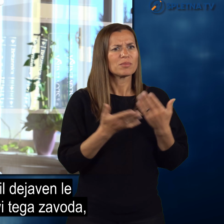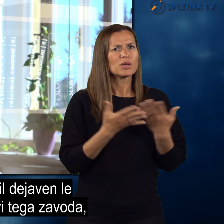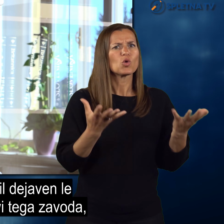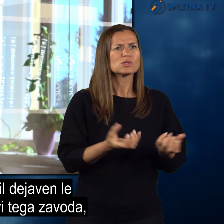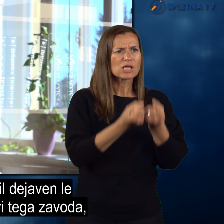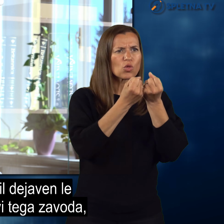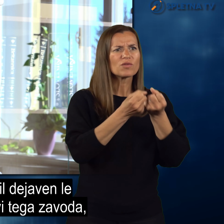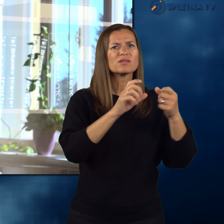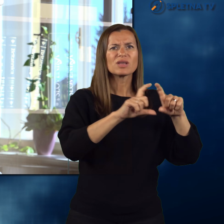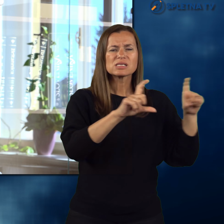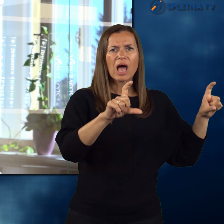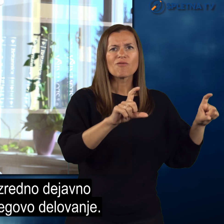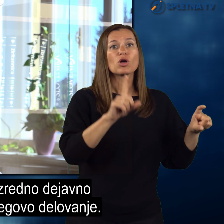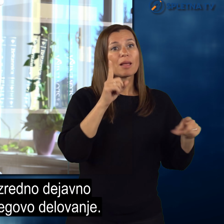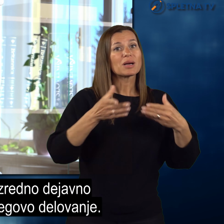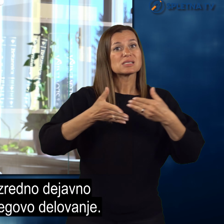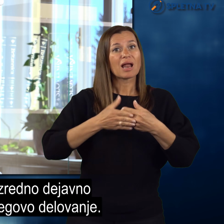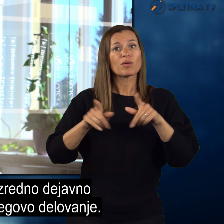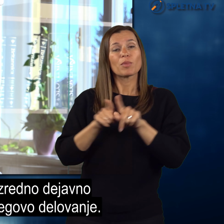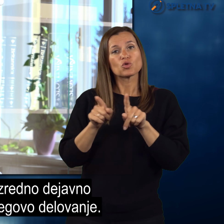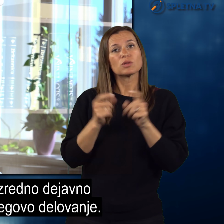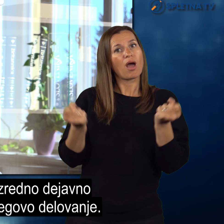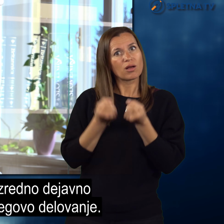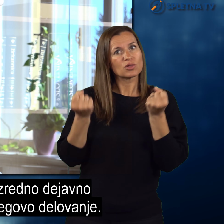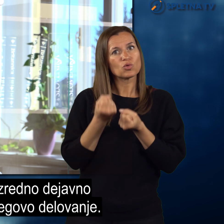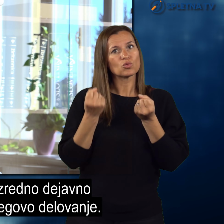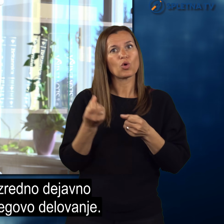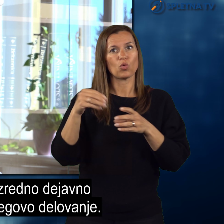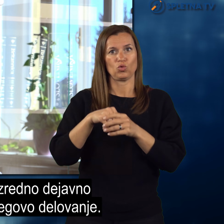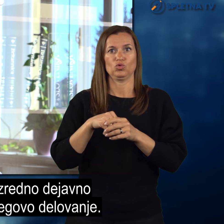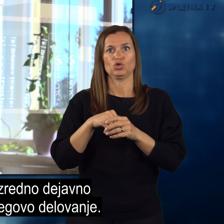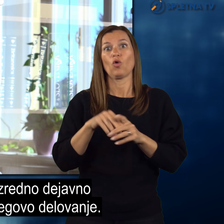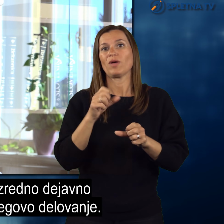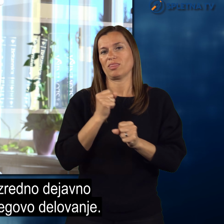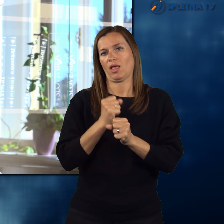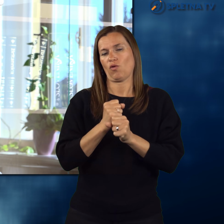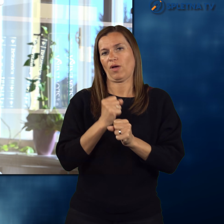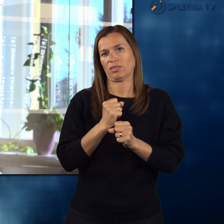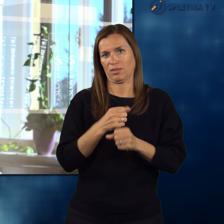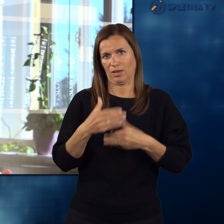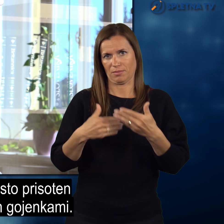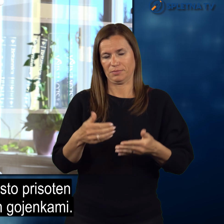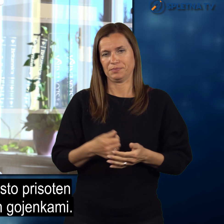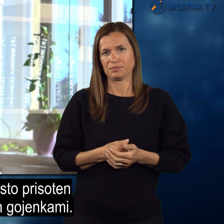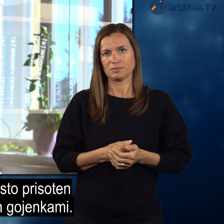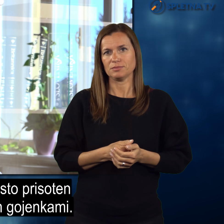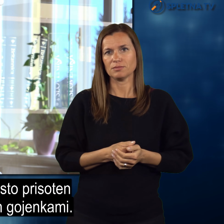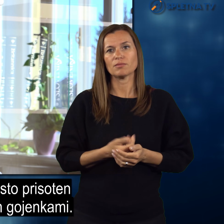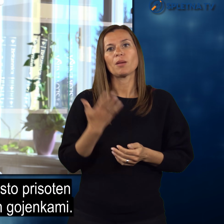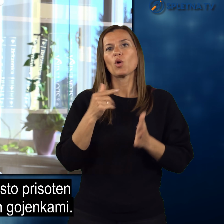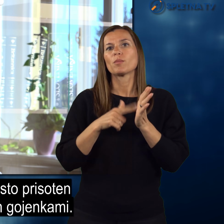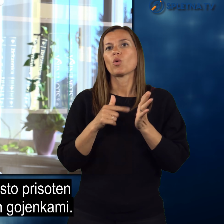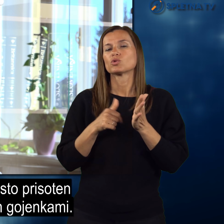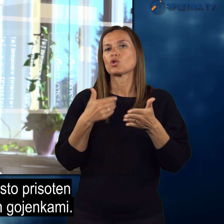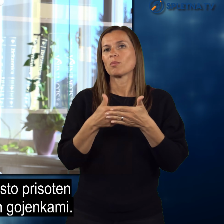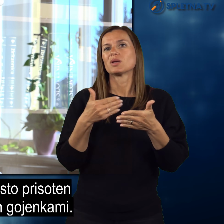ustanovitvi tega zavoda, ampak se je izredno aktivno vključil tudi v njegovo delovanje.